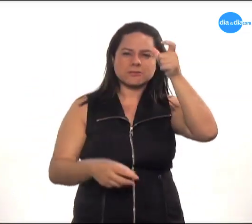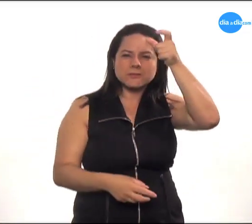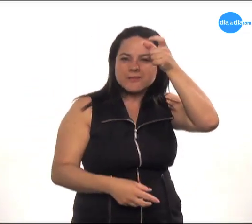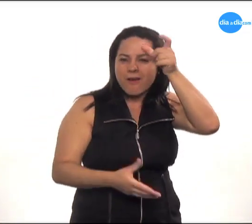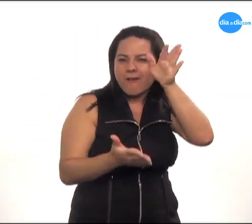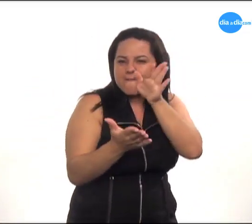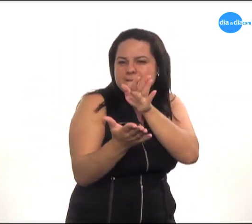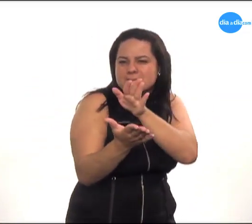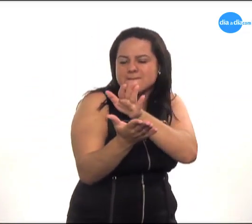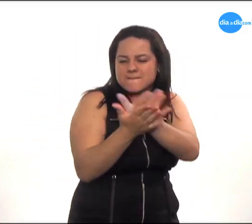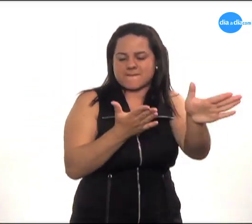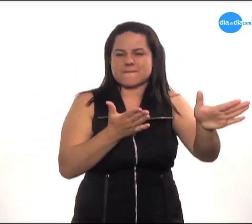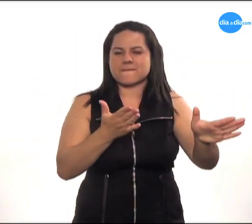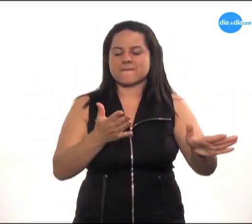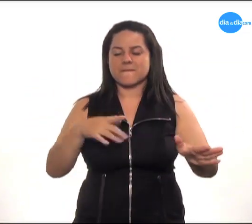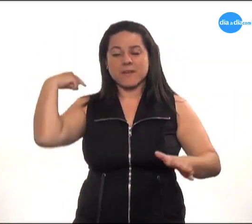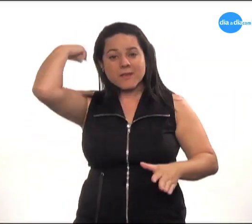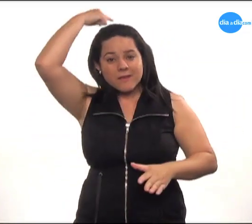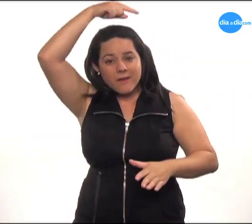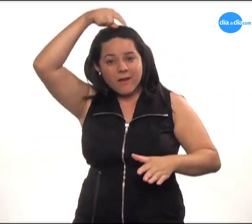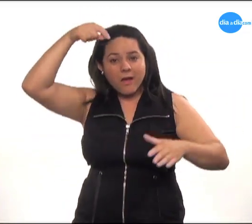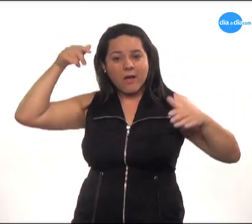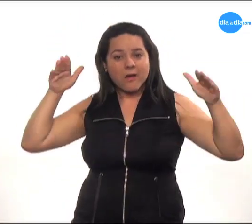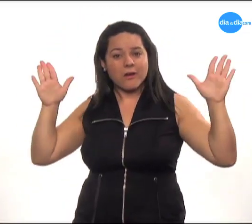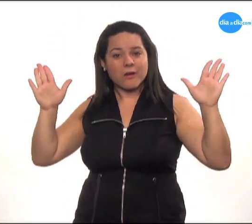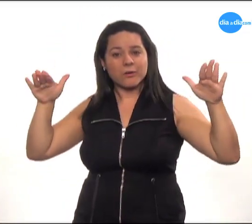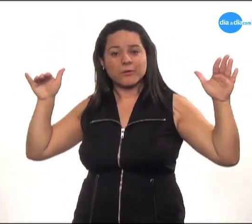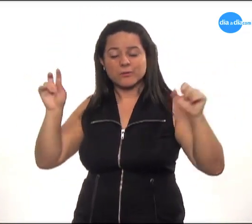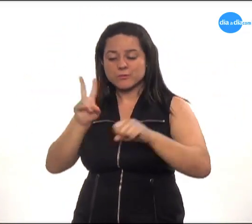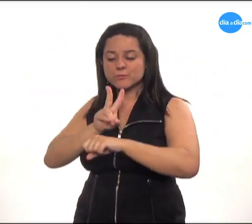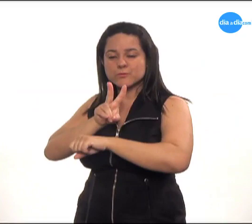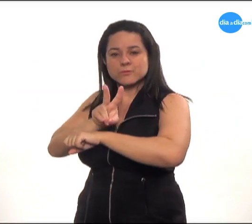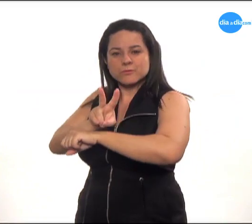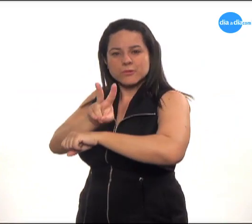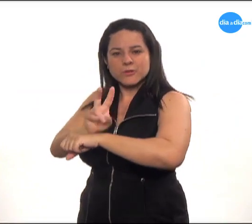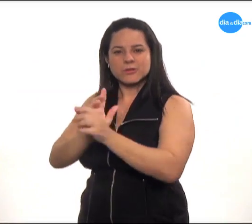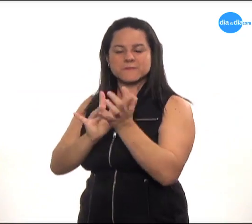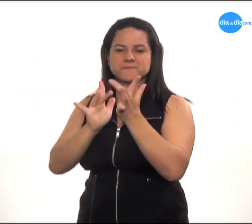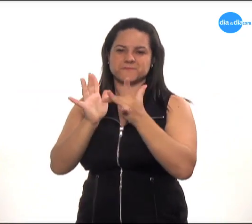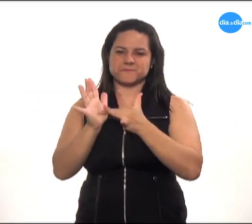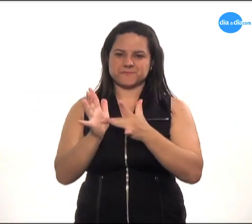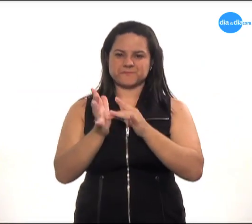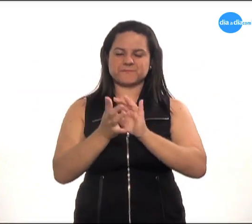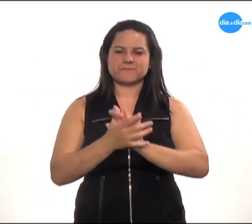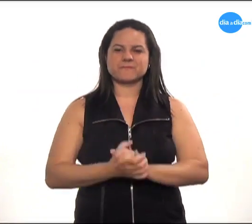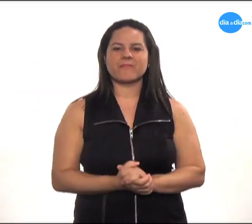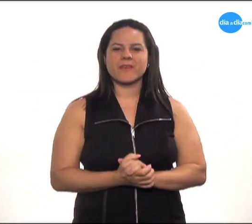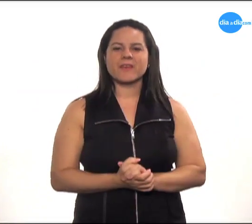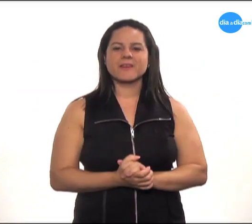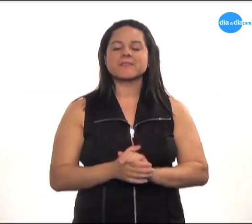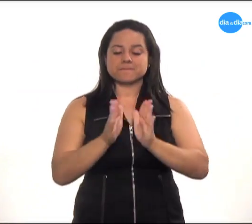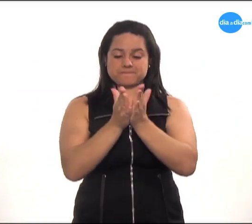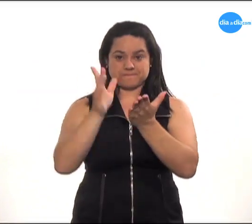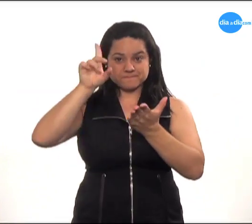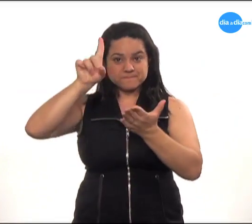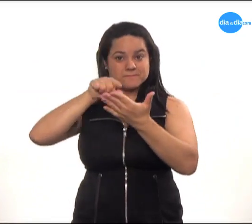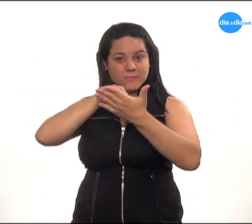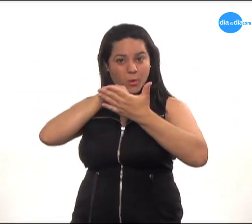foi embora, e vieram os anjos e cuidaram de Jesus. A Bíblia nos fala a respeito desse encontro, diz que Jesus